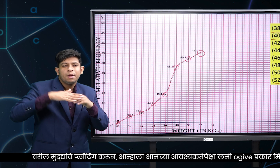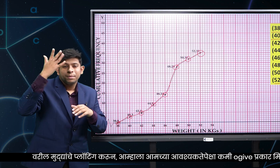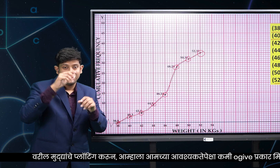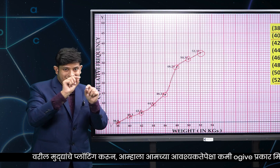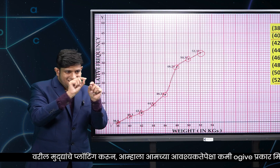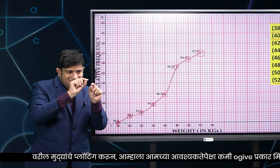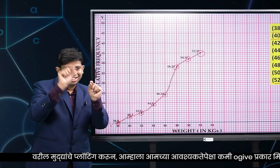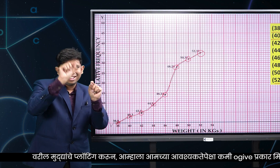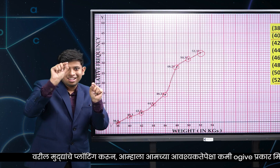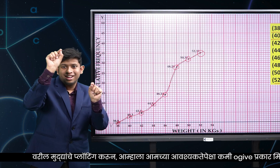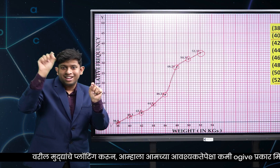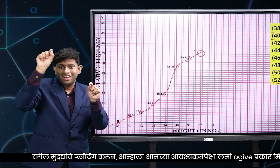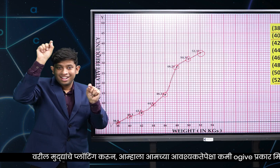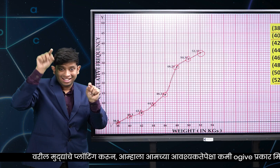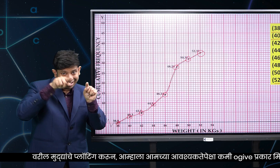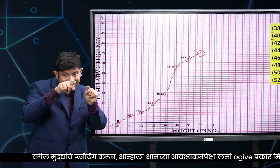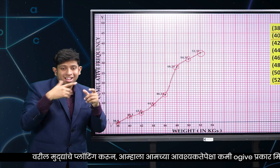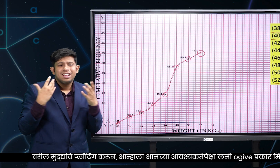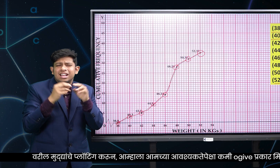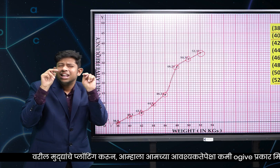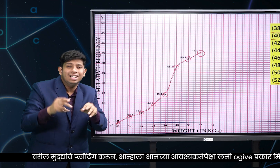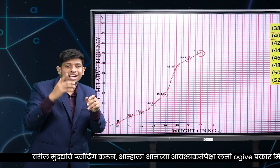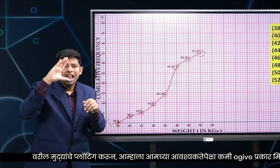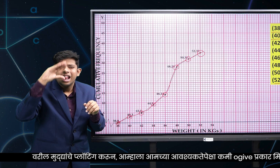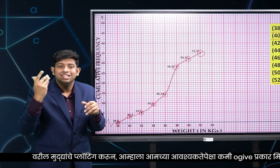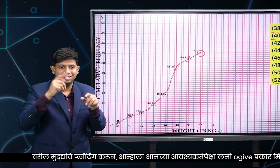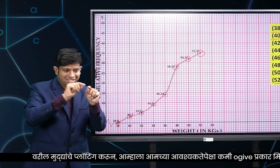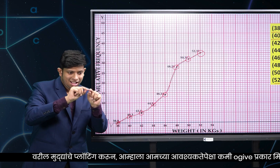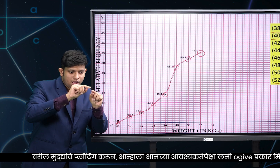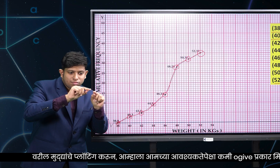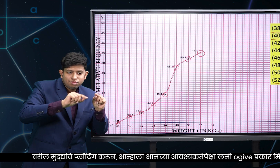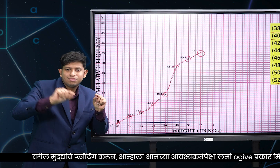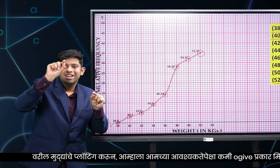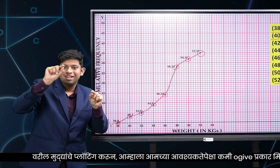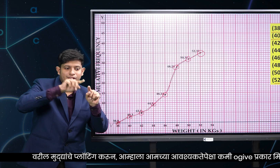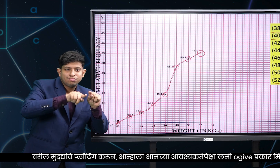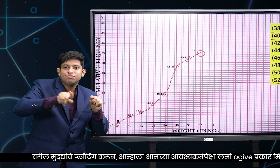आलेख: वरील मुद्द्यांचे प्लॉटिंग करून आम्हाला आमच्या आवश्यकतेपेक्षा कमी ऑगिओ प्रकार मिळतात.